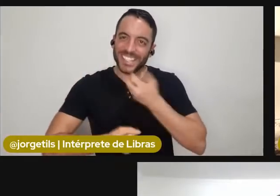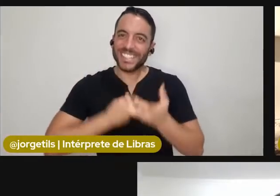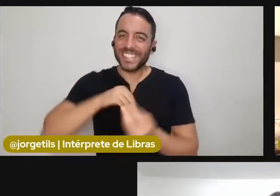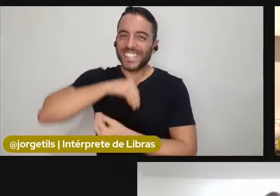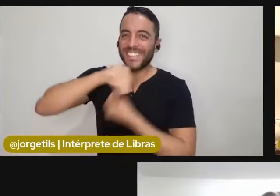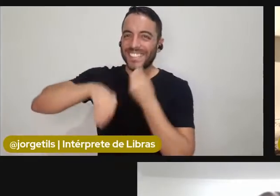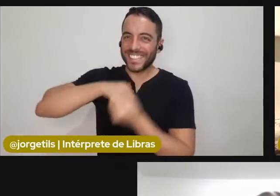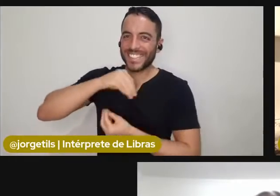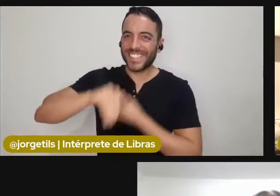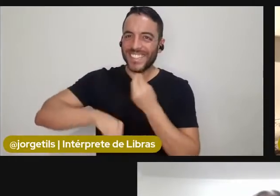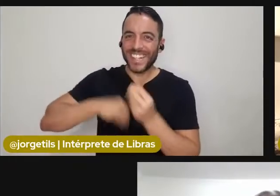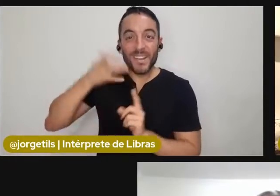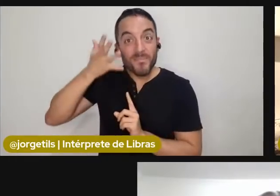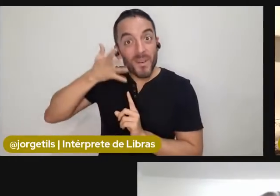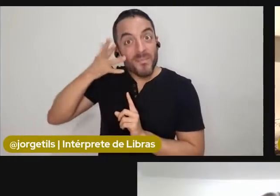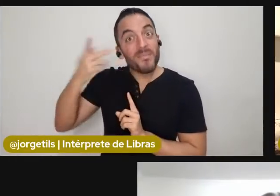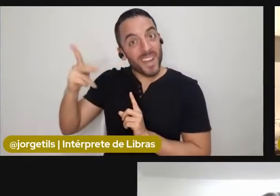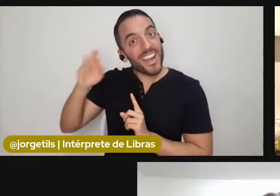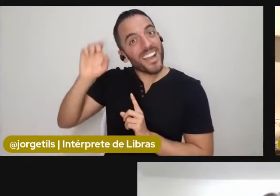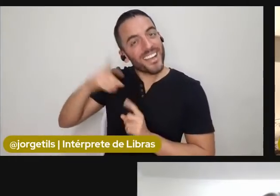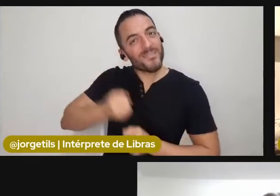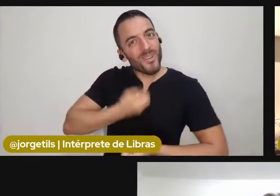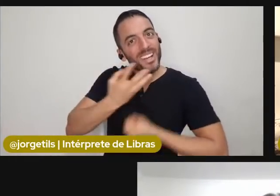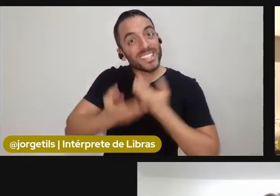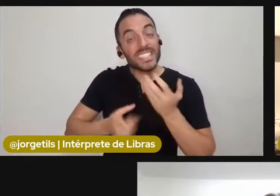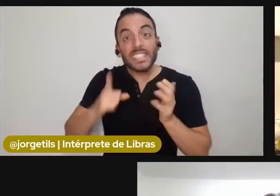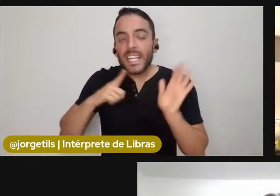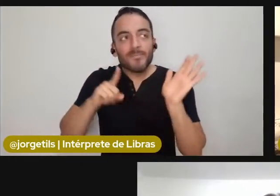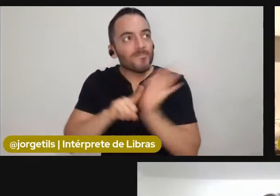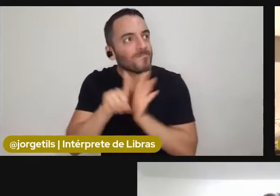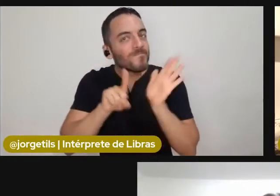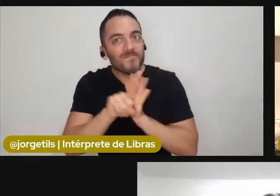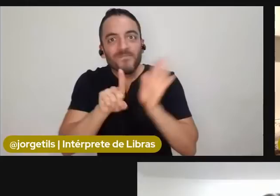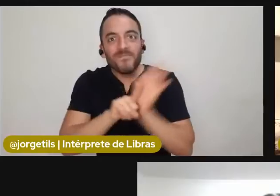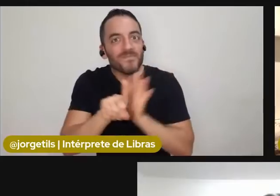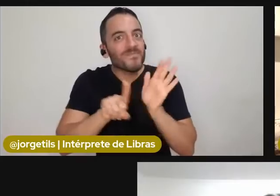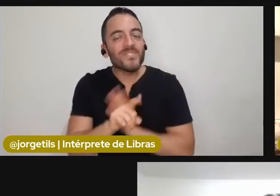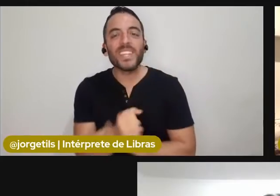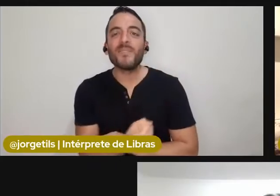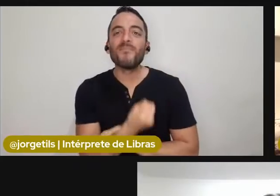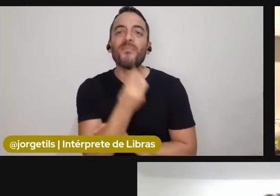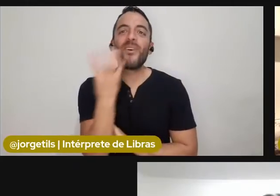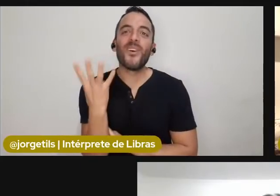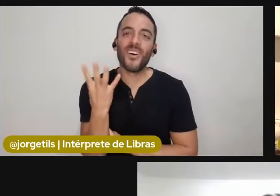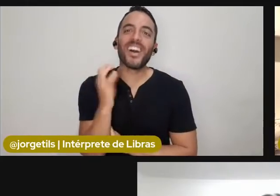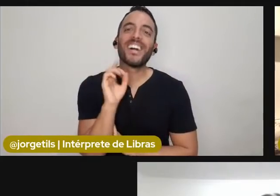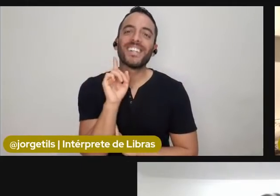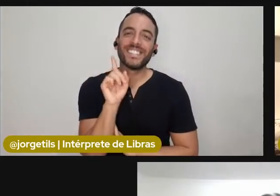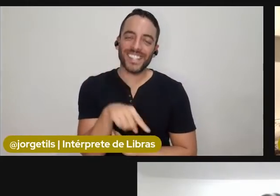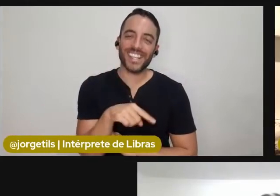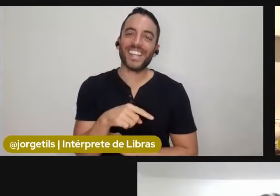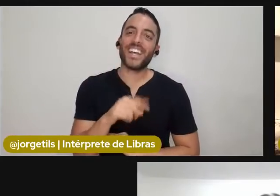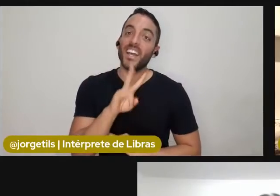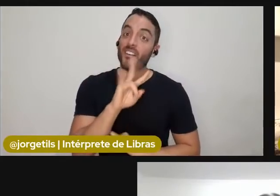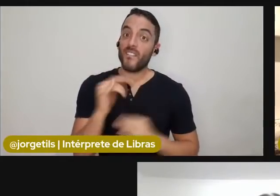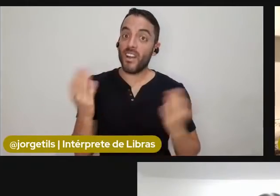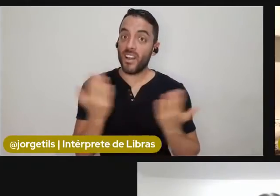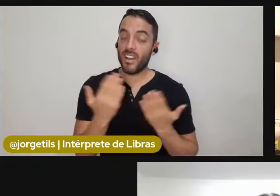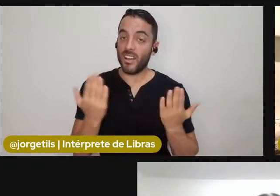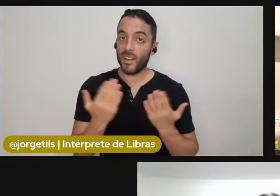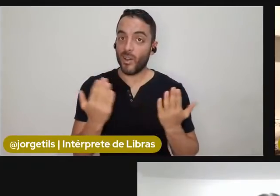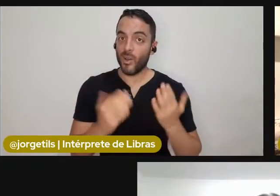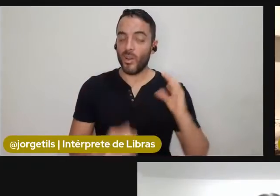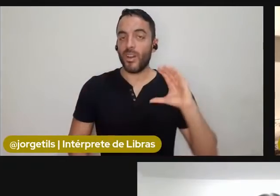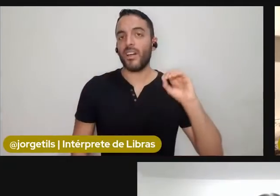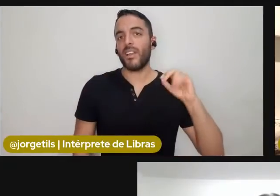poesia. Obrigada. Tem um monte de perguntas aqui para você e eu vou passar a palavra para a Conceição